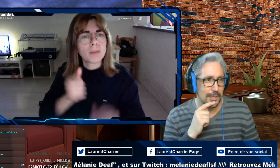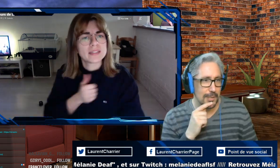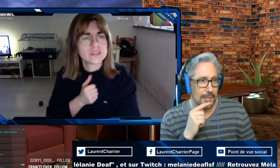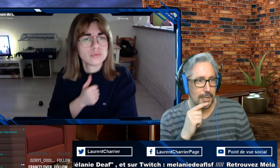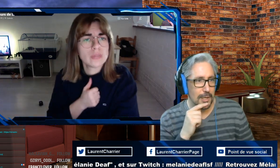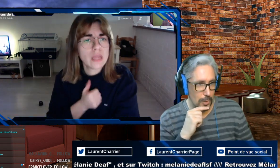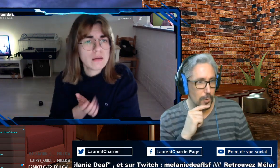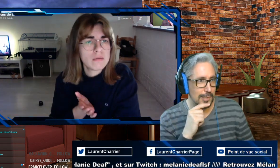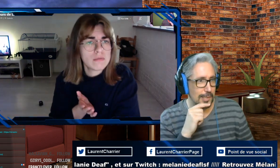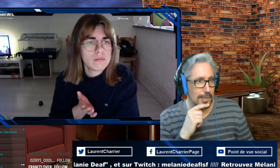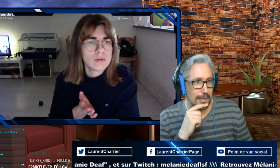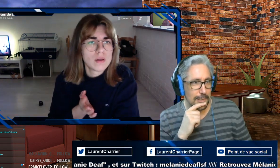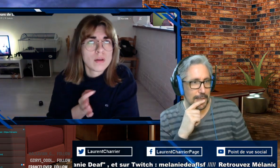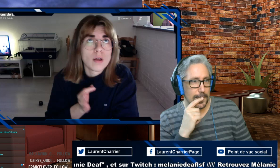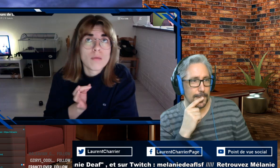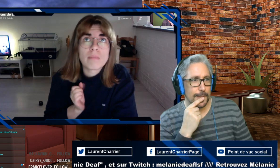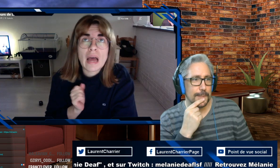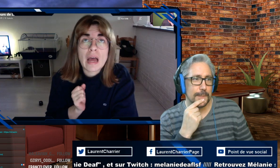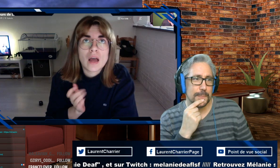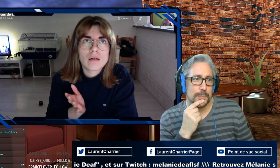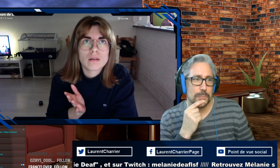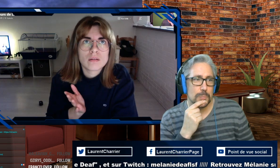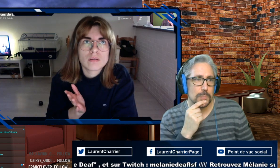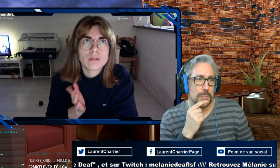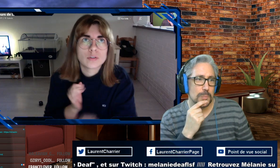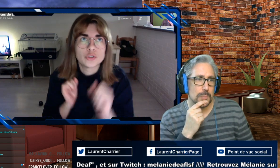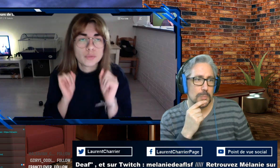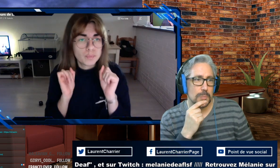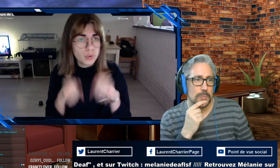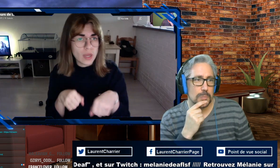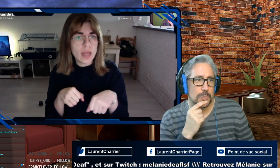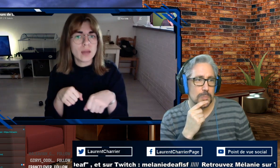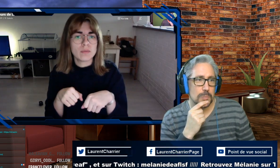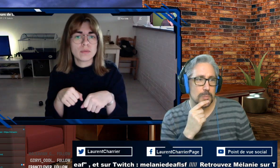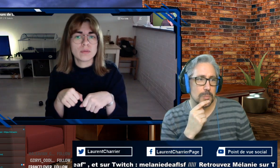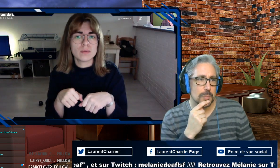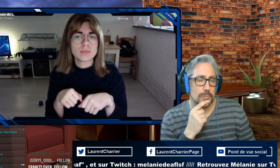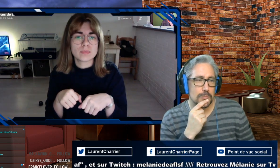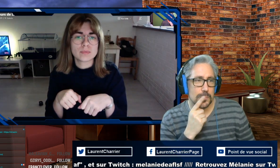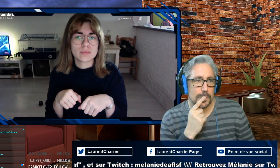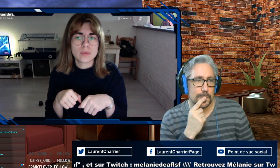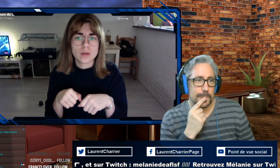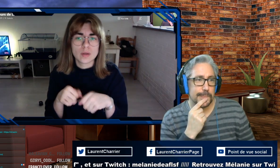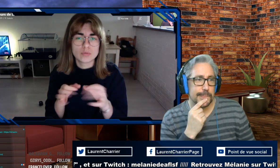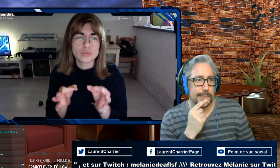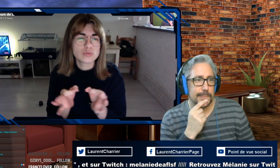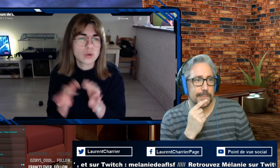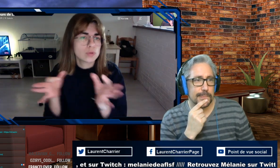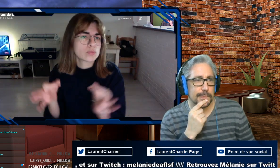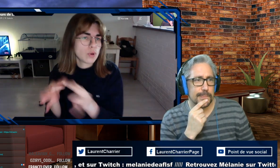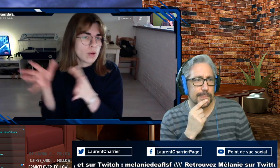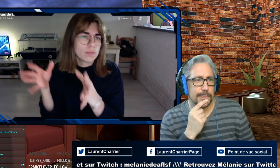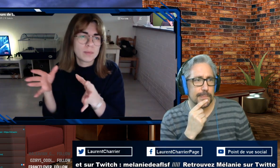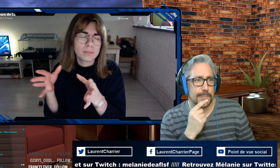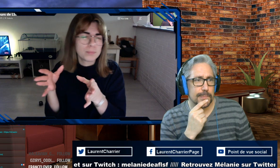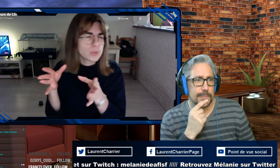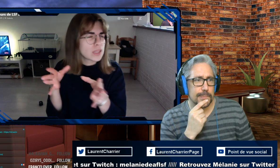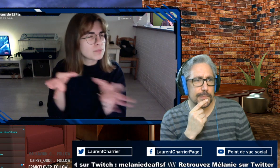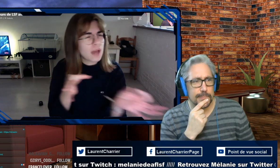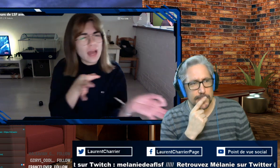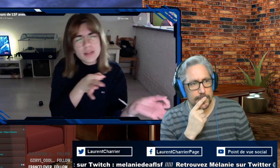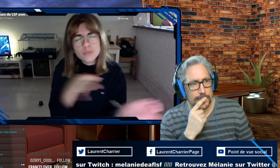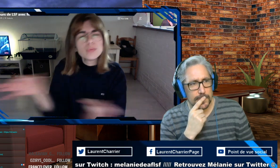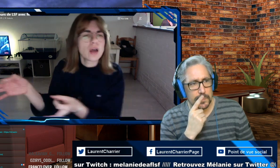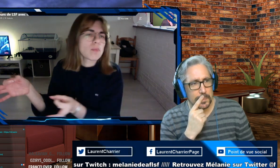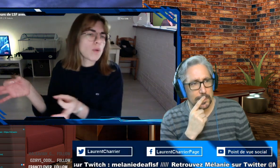les cours particuliers. Ouais, c'est ça. Bah, je pourrais de temps en temps, mais